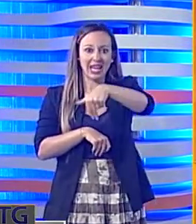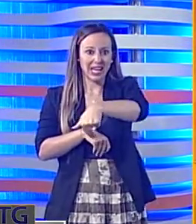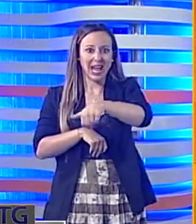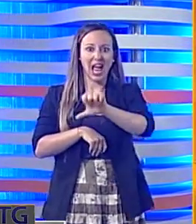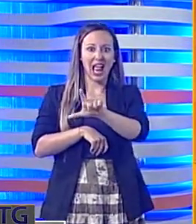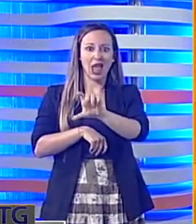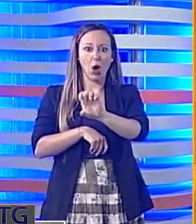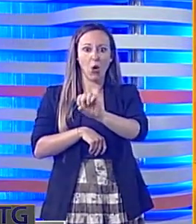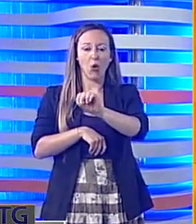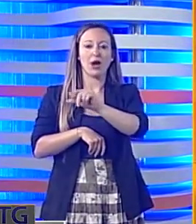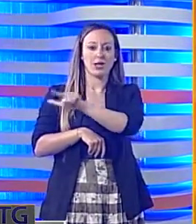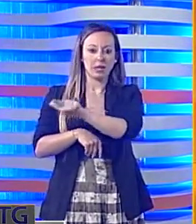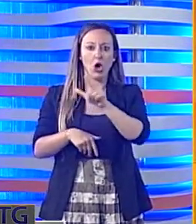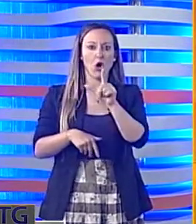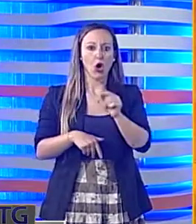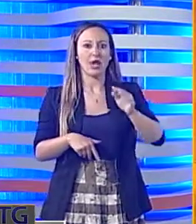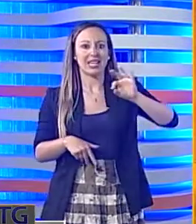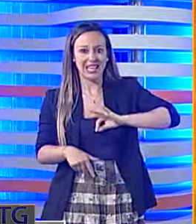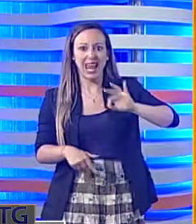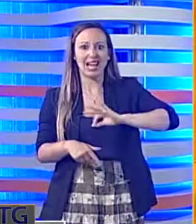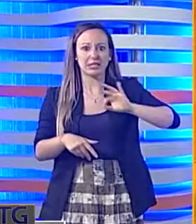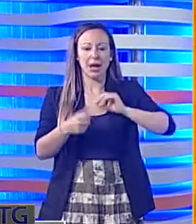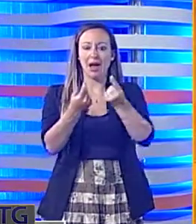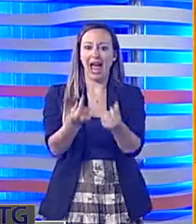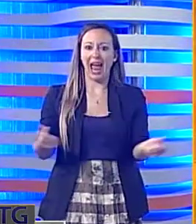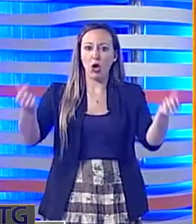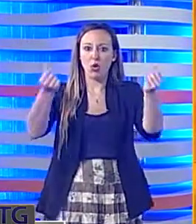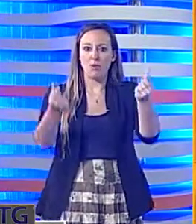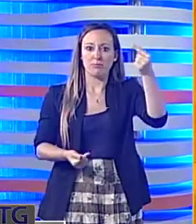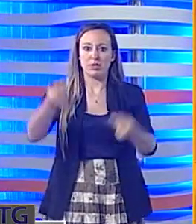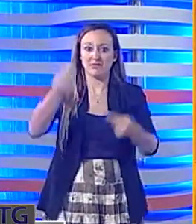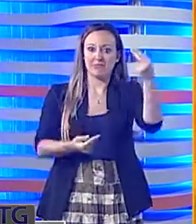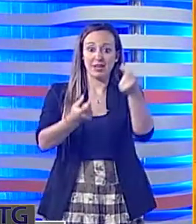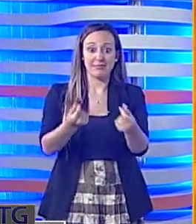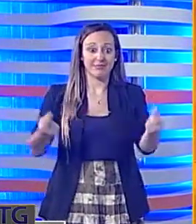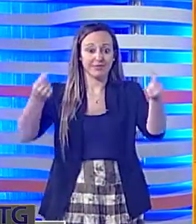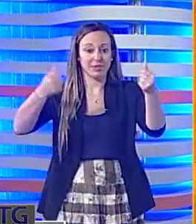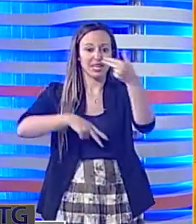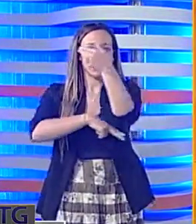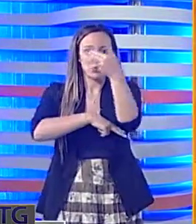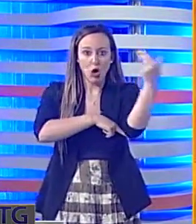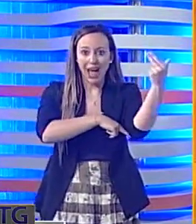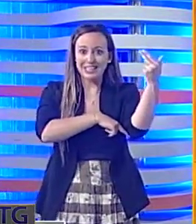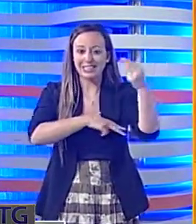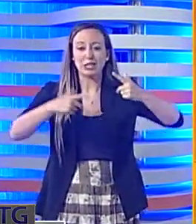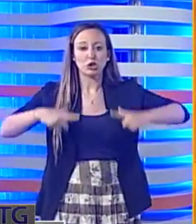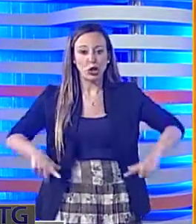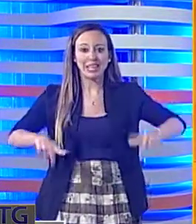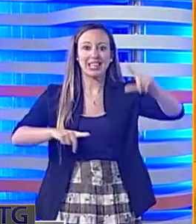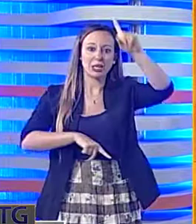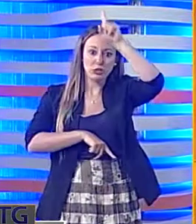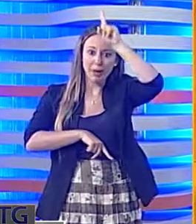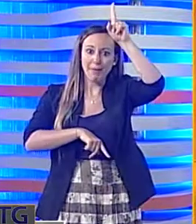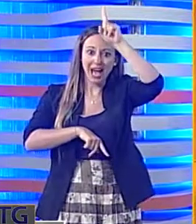pluripregiudicato imprenditore palermitano. Il suo nome è Placido Anello, che aveva interessi nel settore